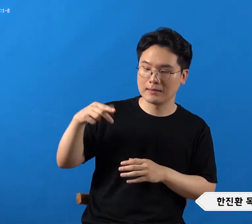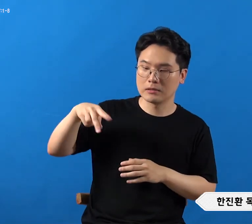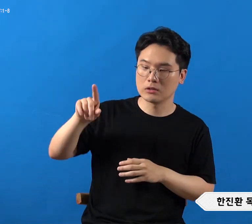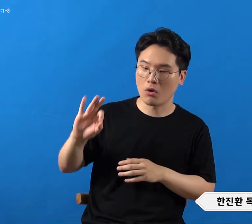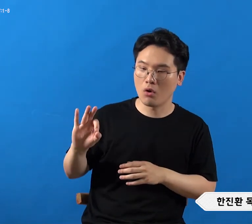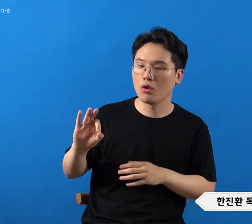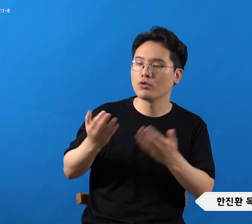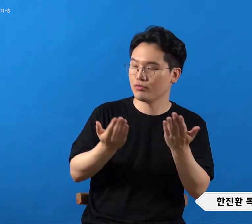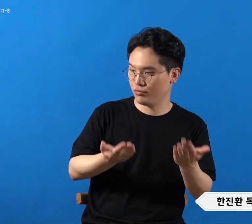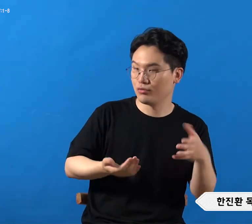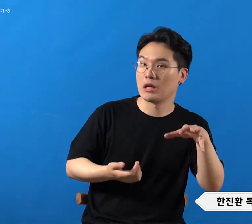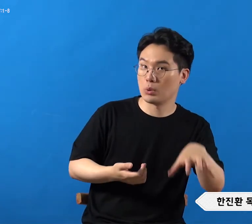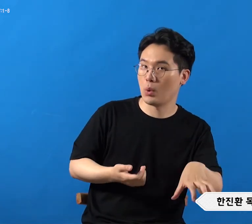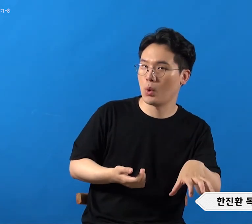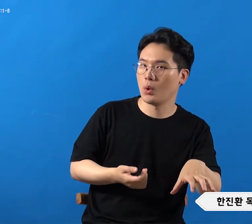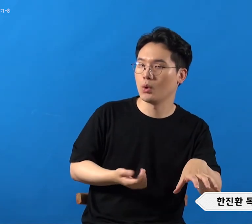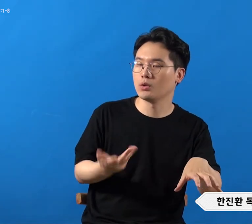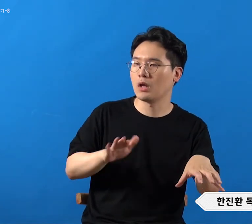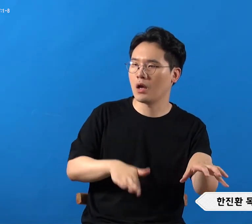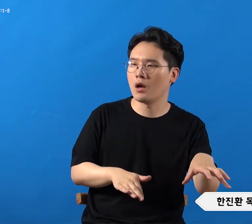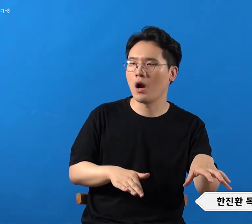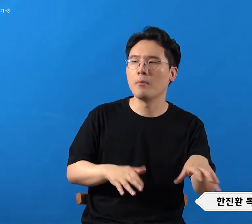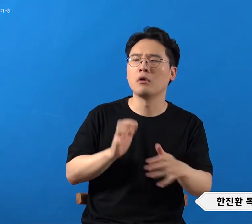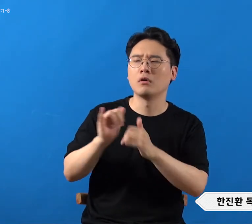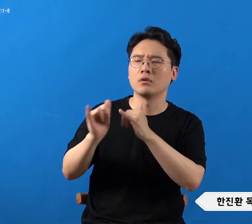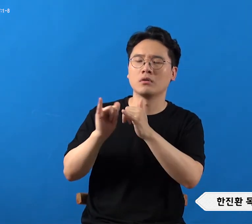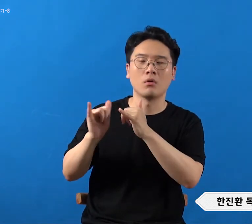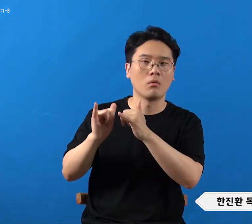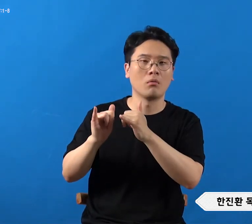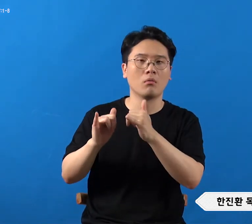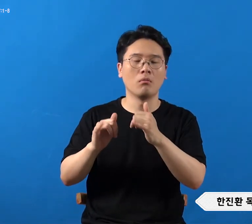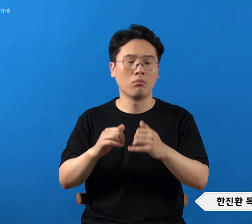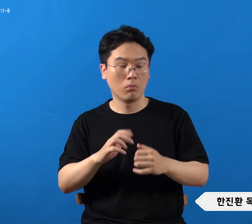수 있겠냐는 것입니다. 역사기념관 문제로 얘기를 하고 싶다고.